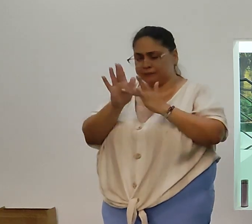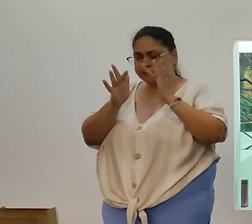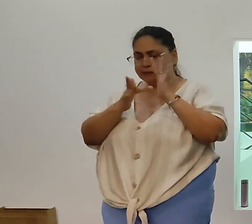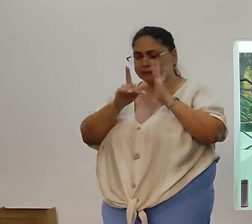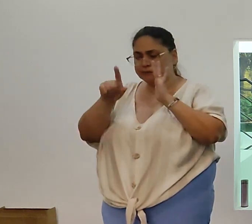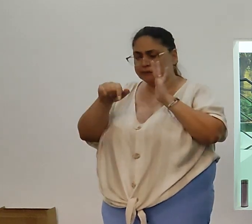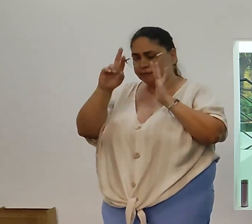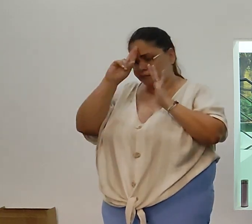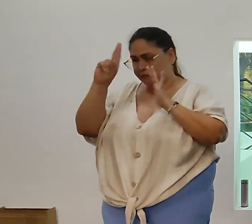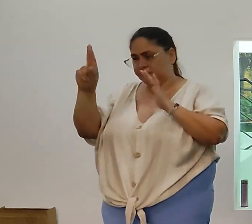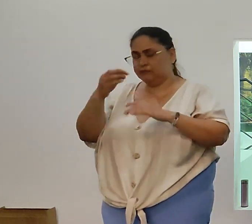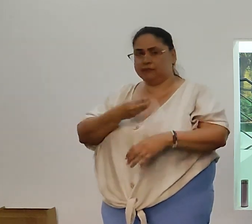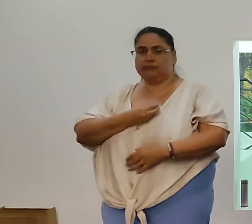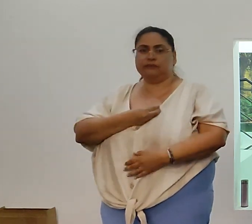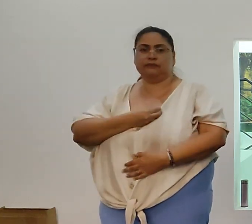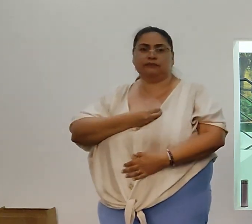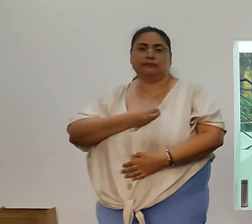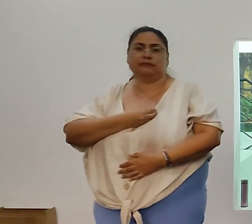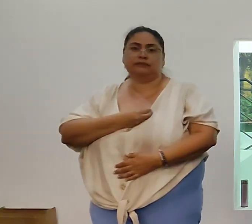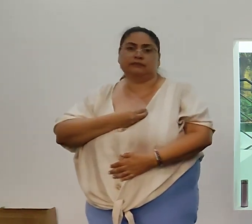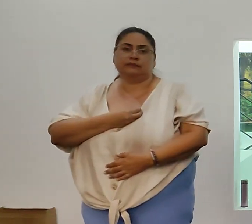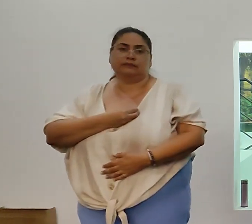é o Senhor da sua vida.